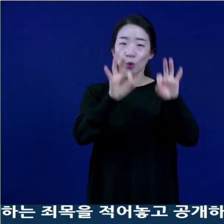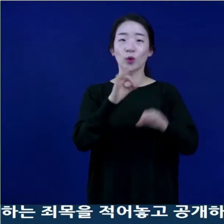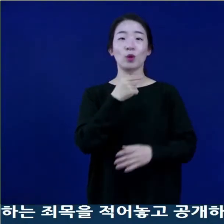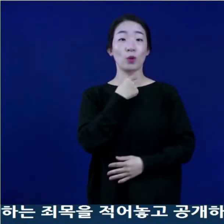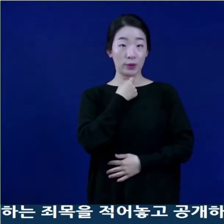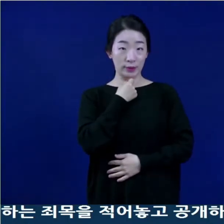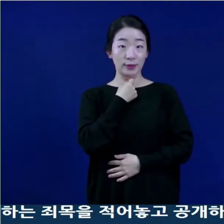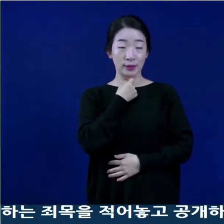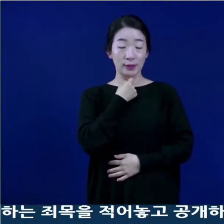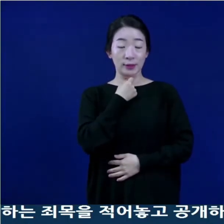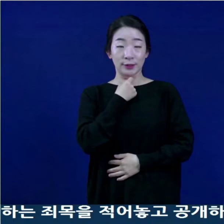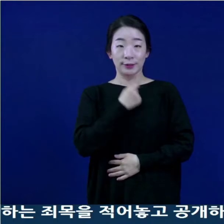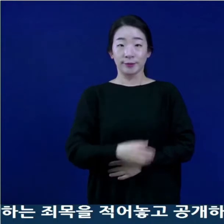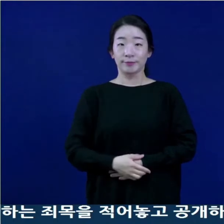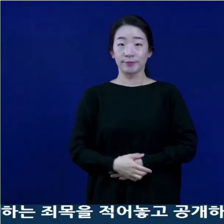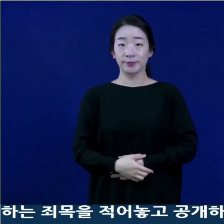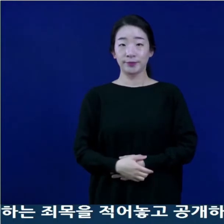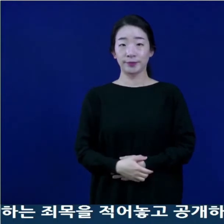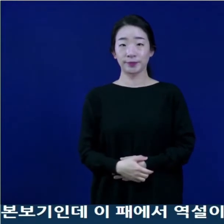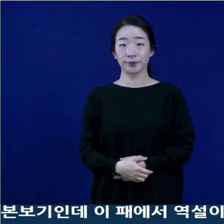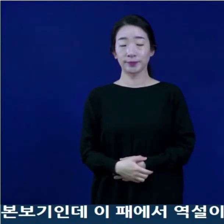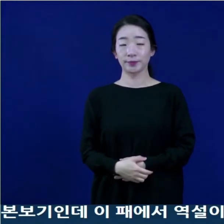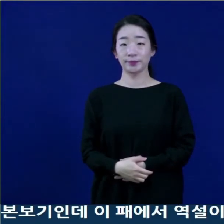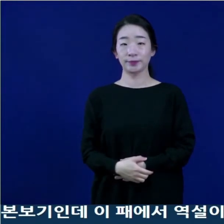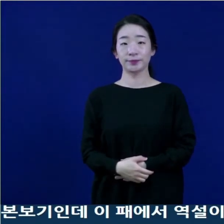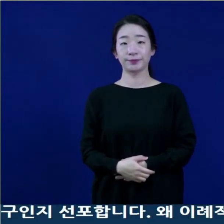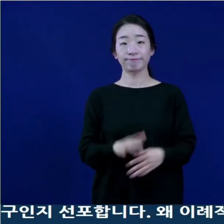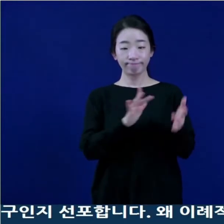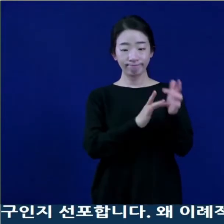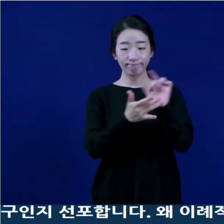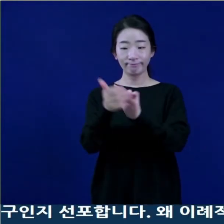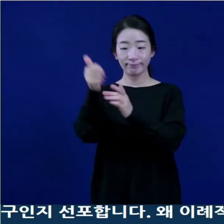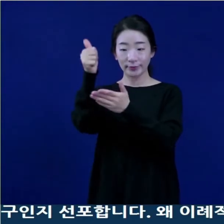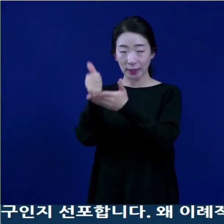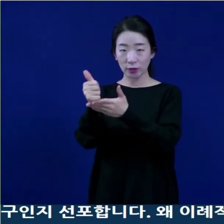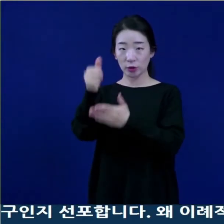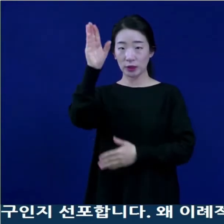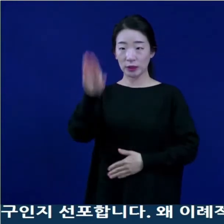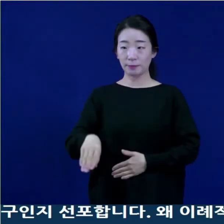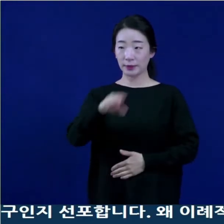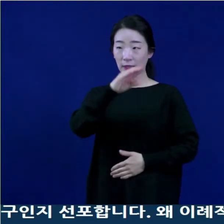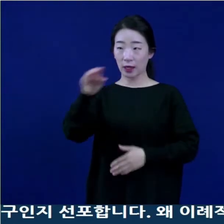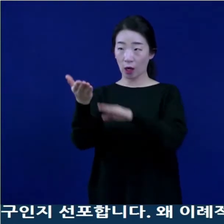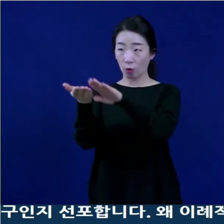보면서 말씀을 풀어가도록 하겠습니다. 예수님